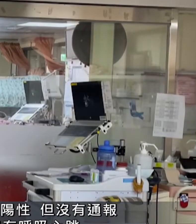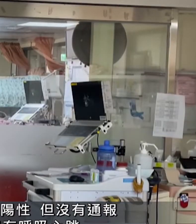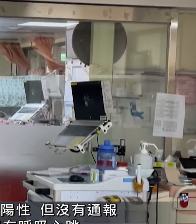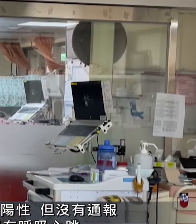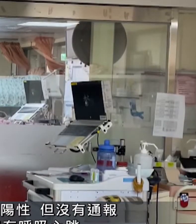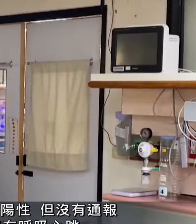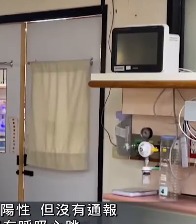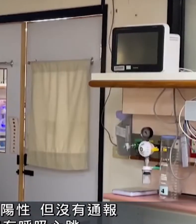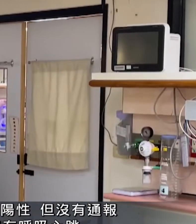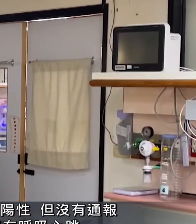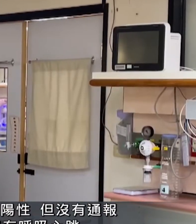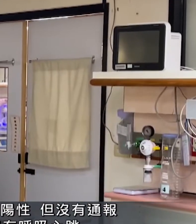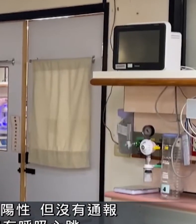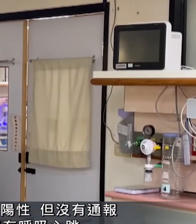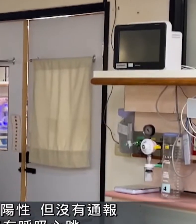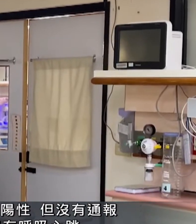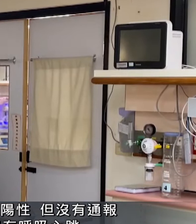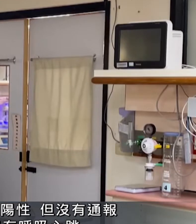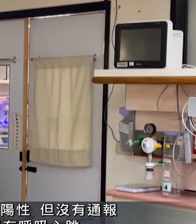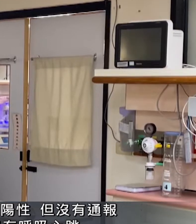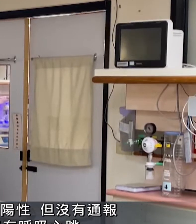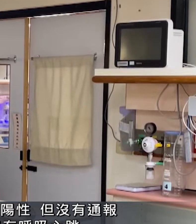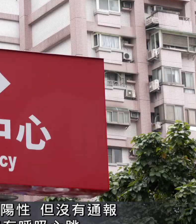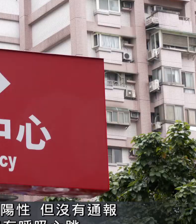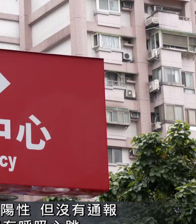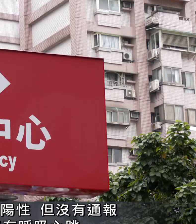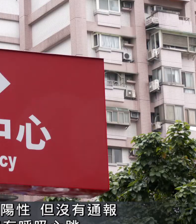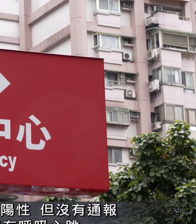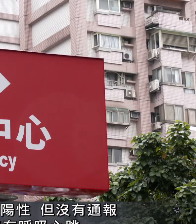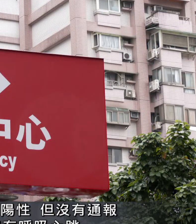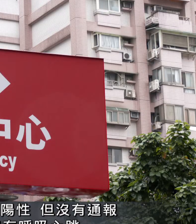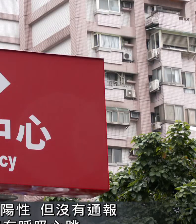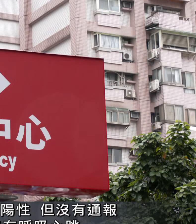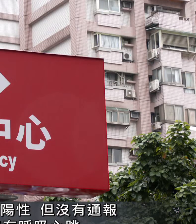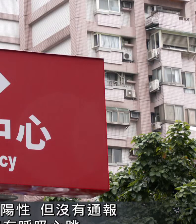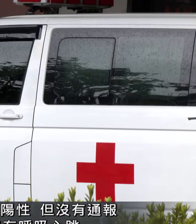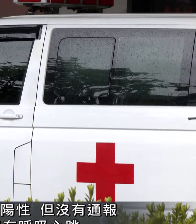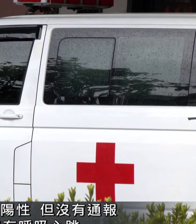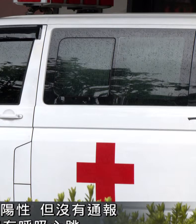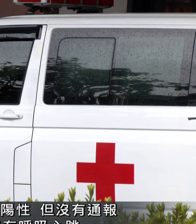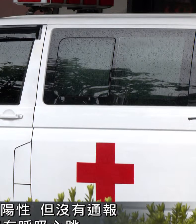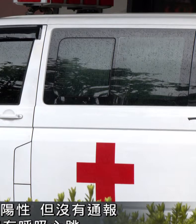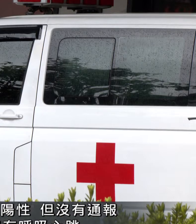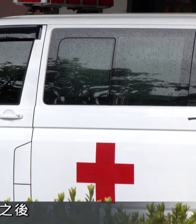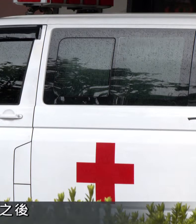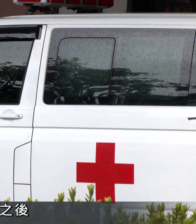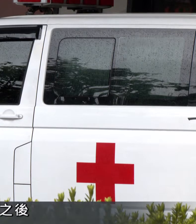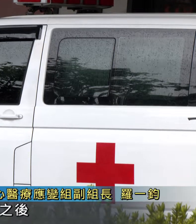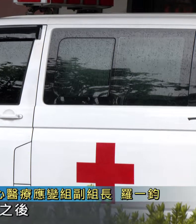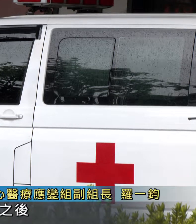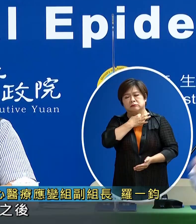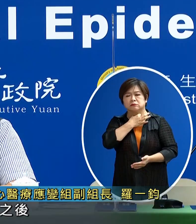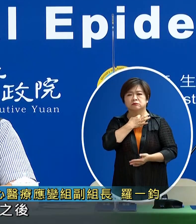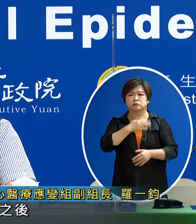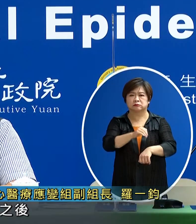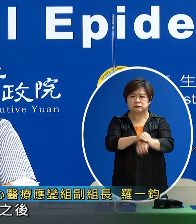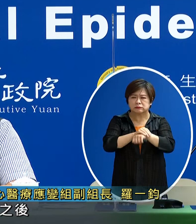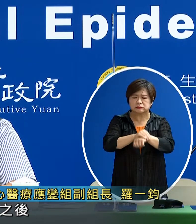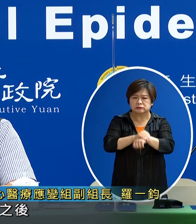案曾经在6月快筛阳性，但没有通报，7月7号在家中被发现没有呼吸心跳。 经过抢救之后，急救之后仍然是